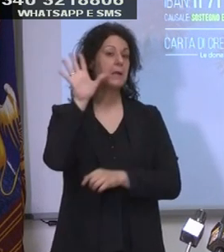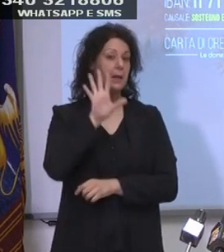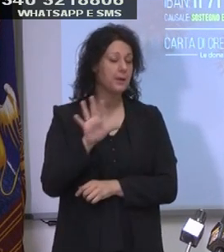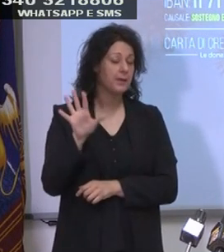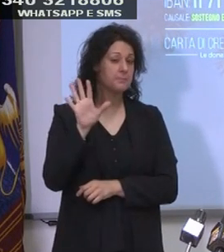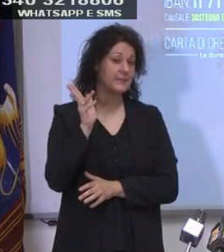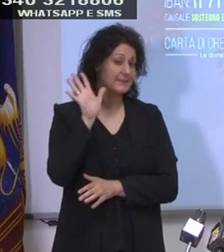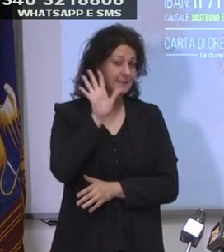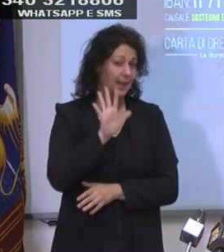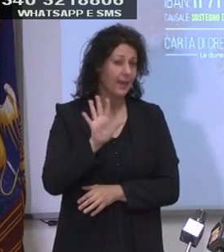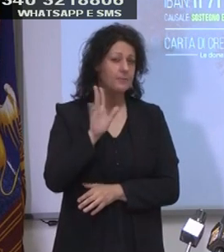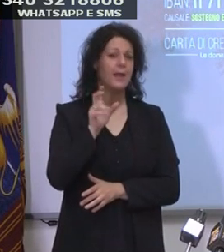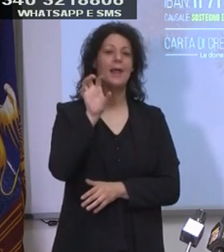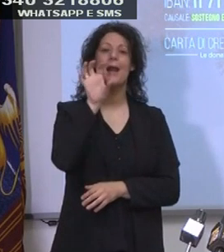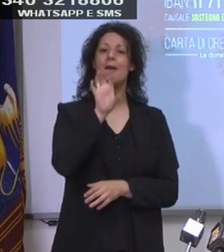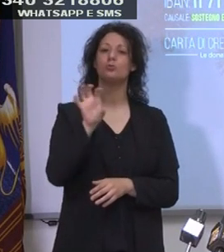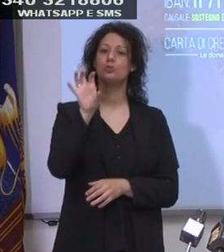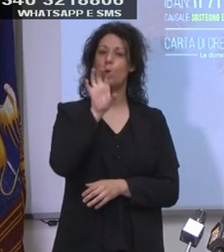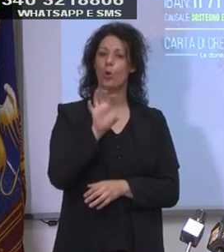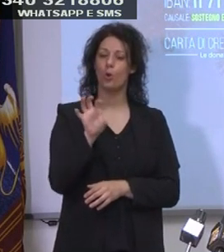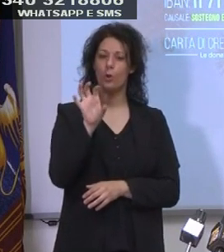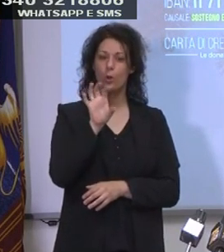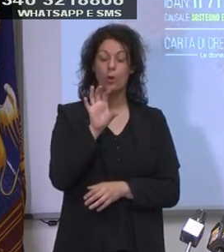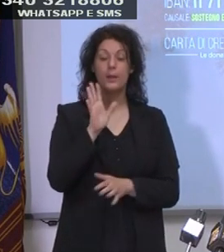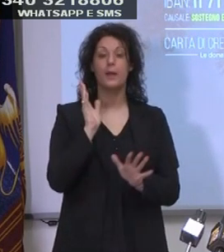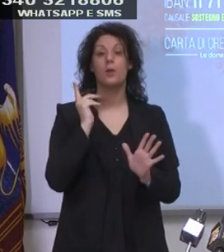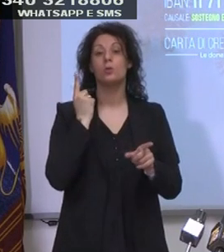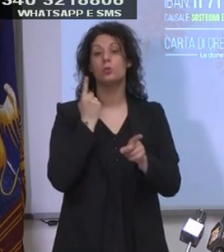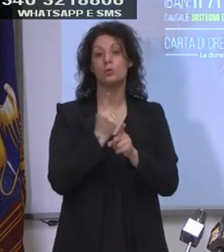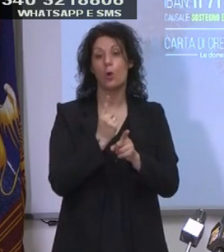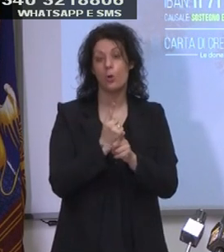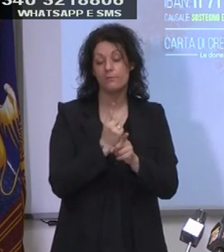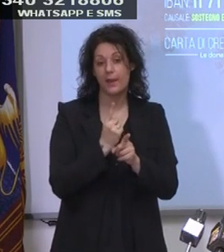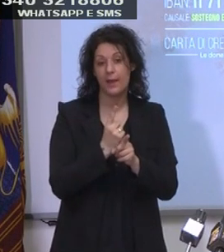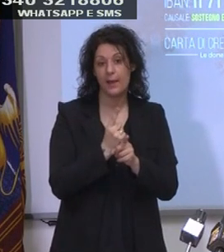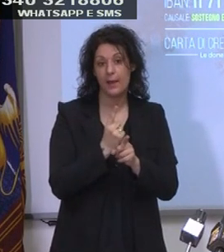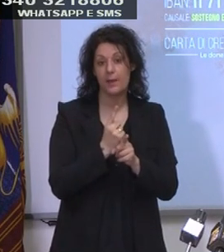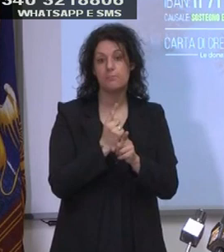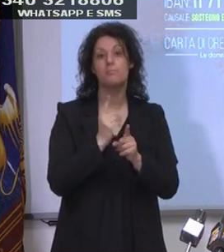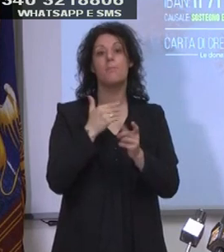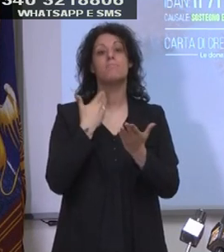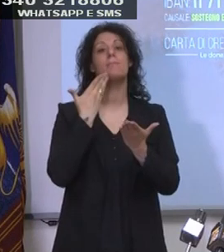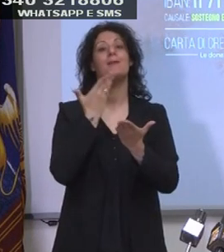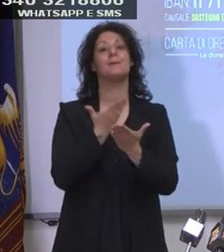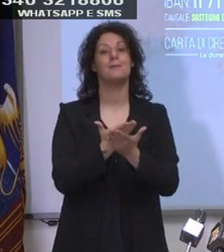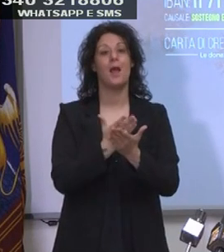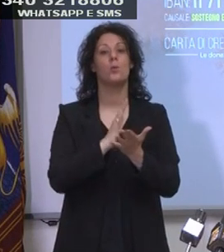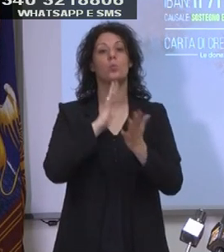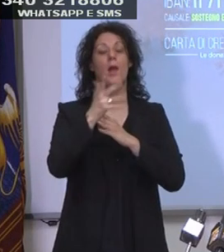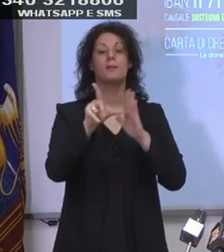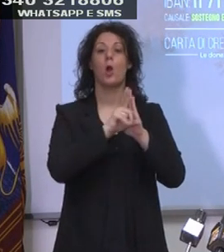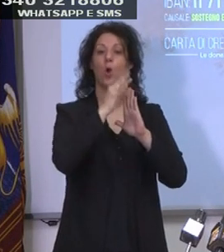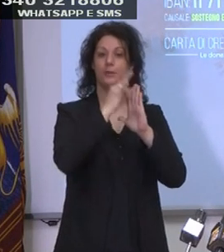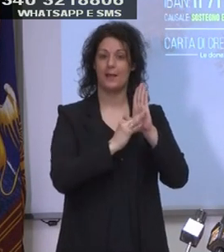in teoria, secondo quanto abbiamo parlato, dovrebbe poter presentare un'ordinanza dopo l'emissione